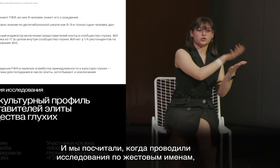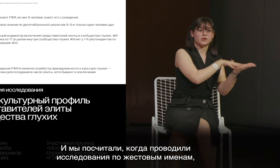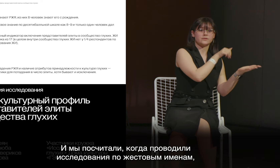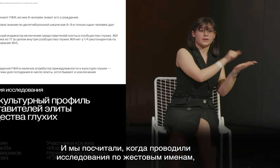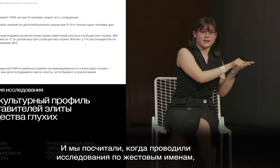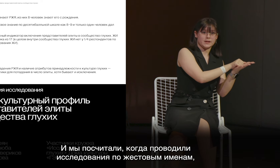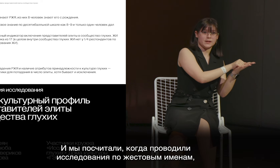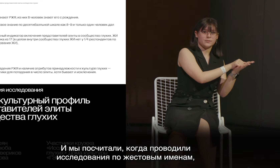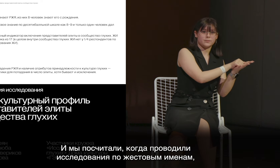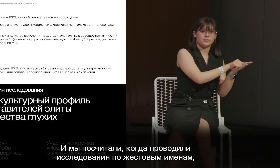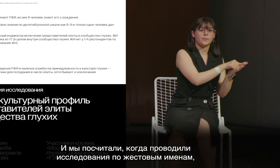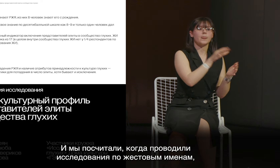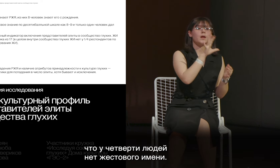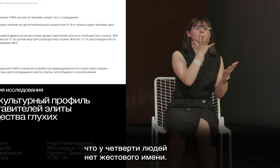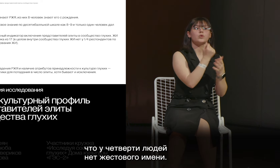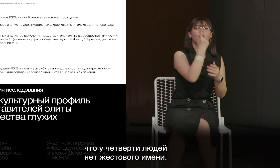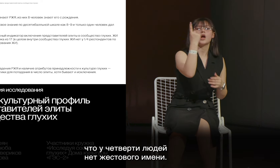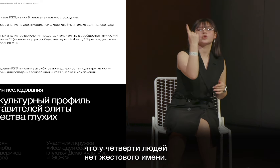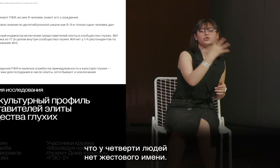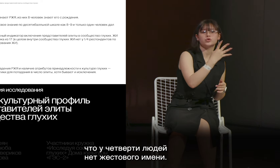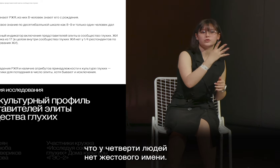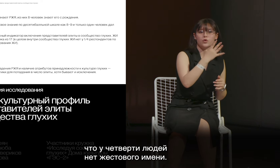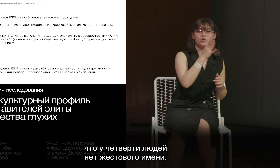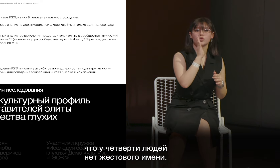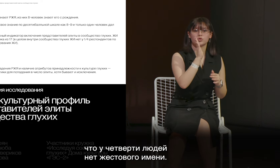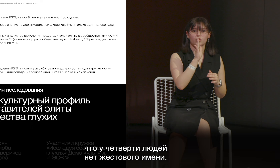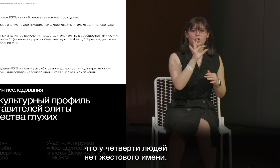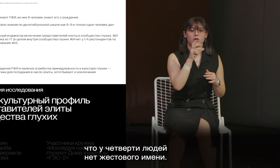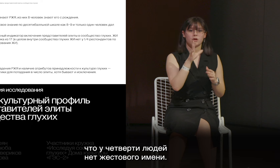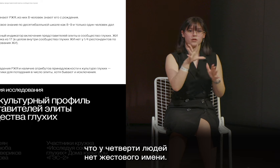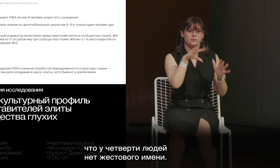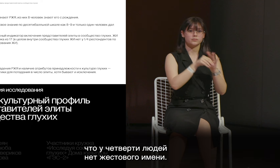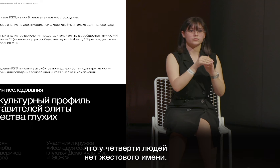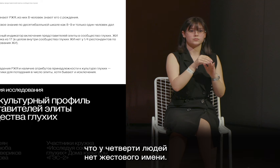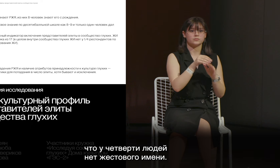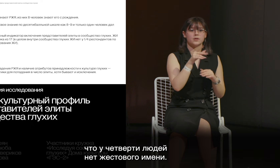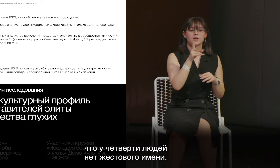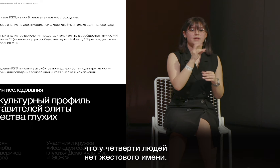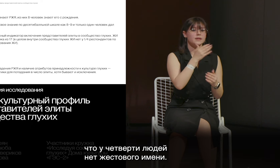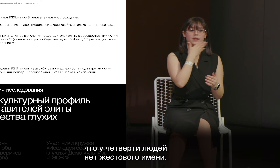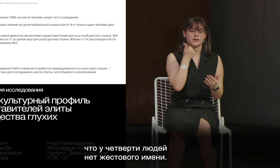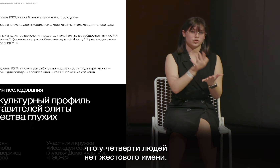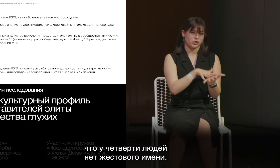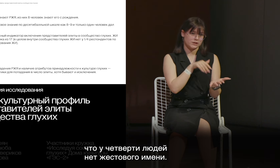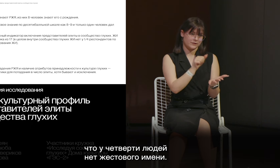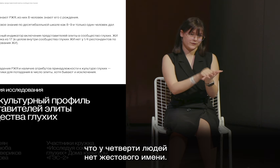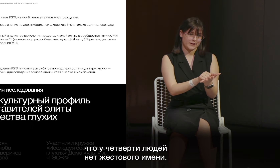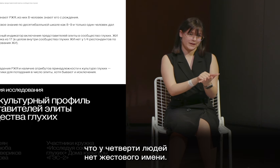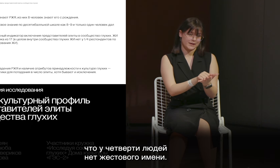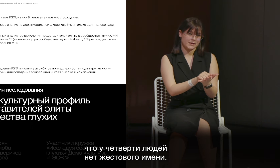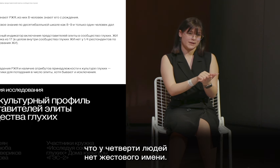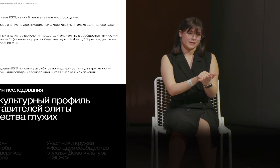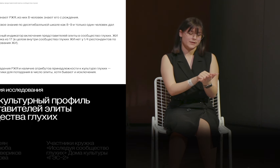когда проводили исследования по жестовым именам, то четвертая часть не имела